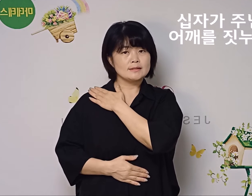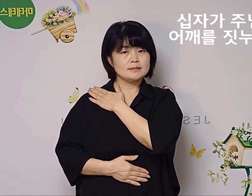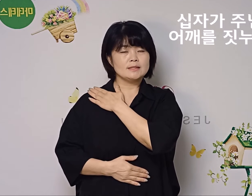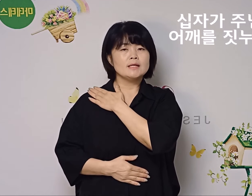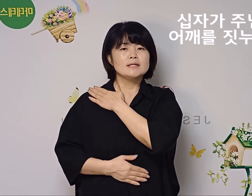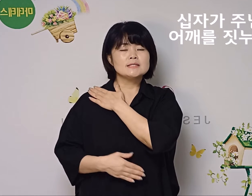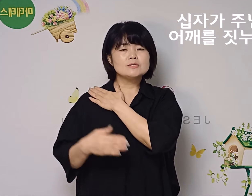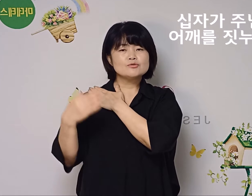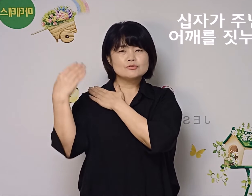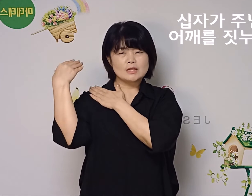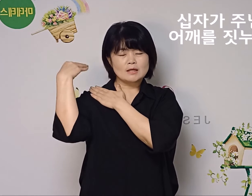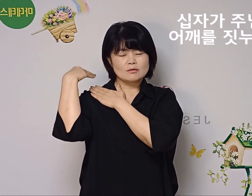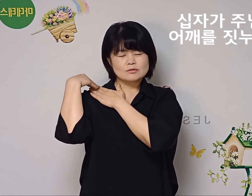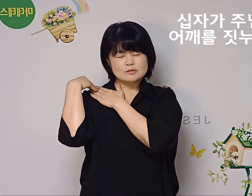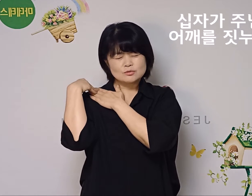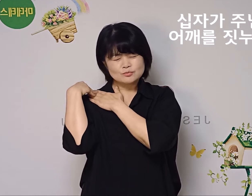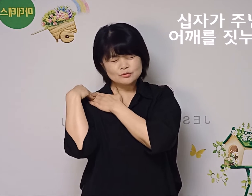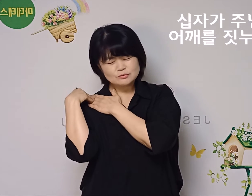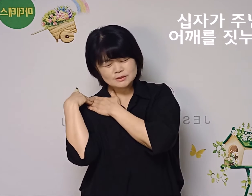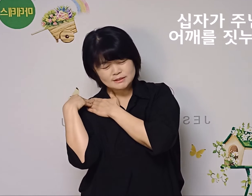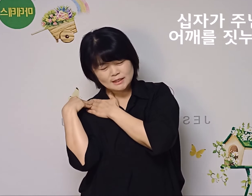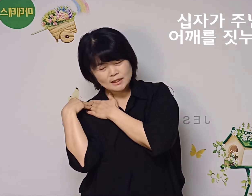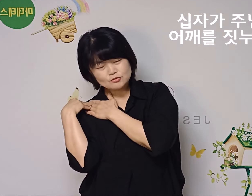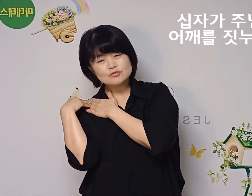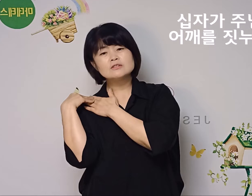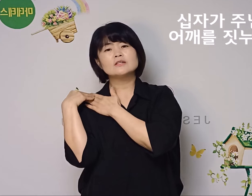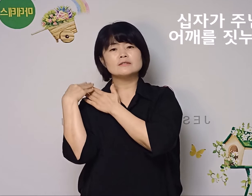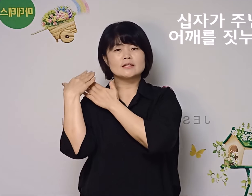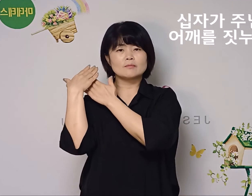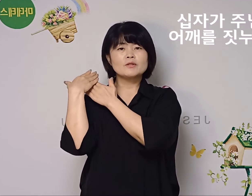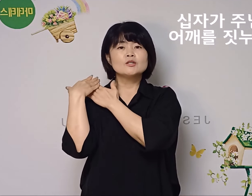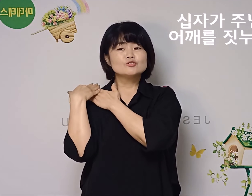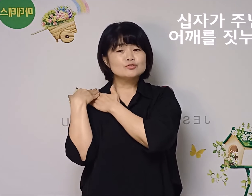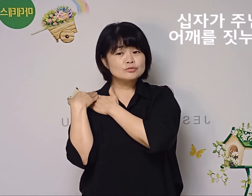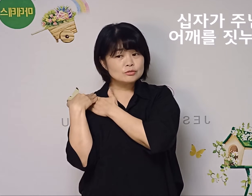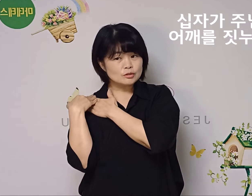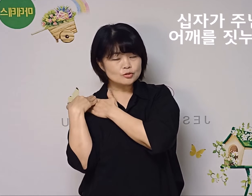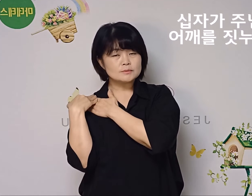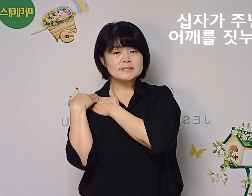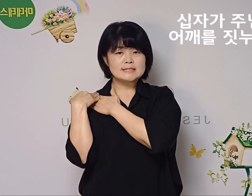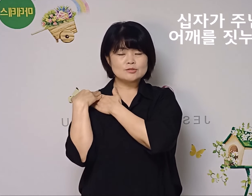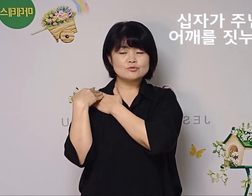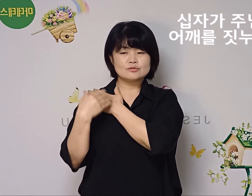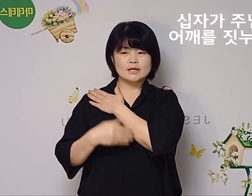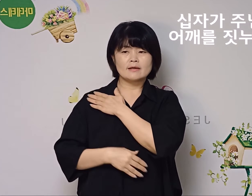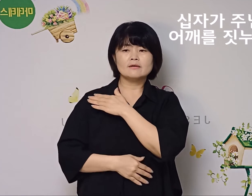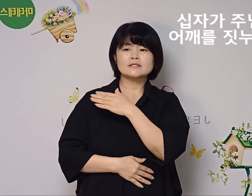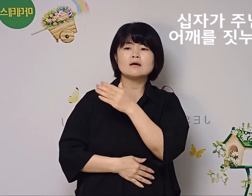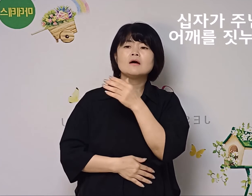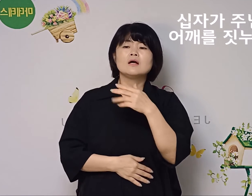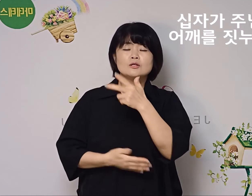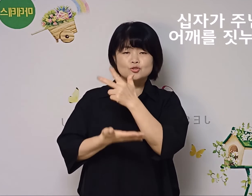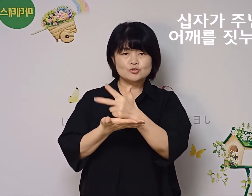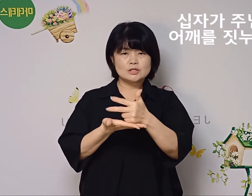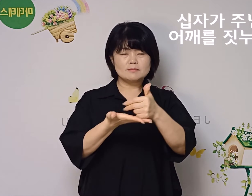어깨를 짓누르다. 여기서 줌으로 이렇게 누르는 것처럼 꾹 눌러주시면 짓누르다예요. 그래서